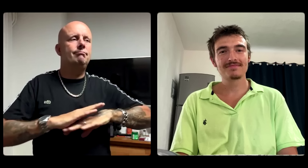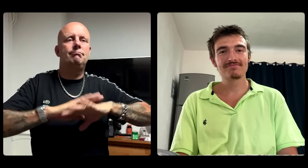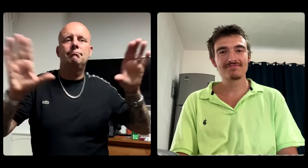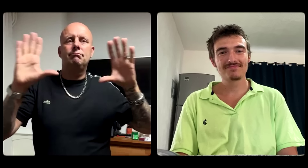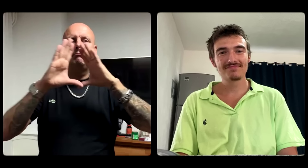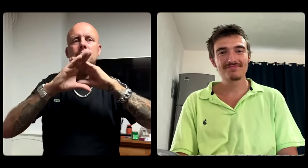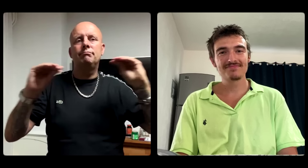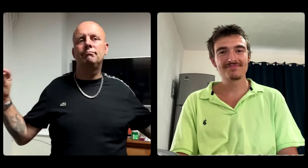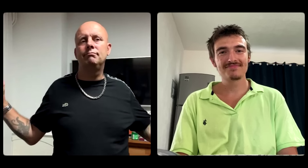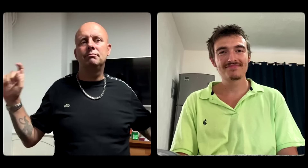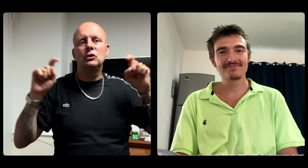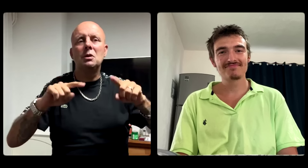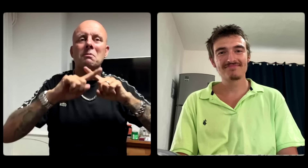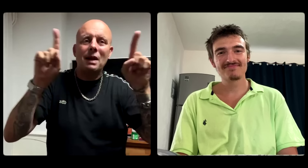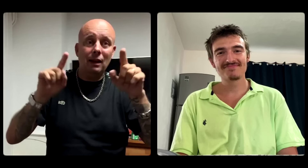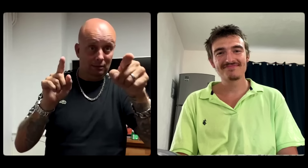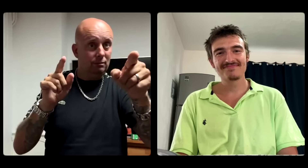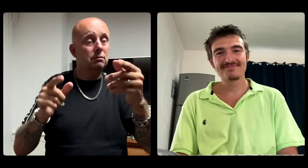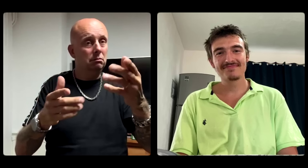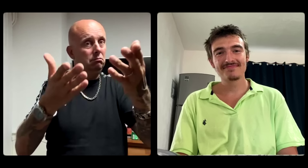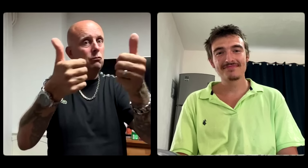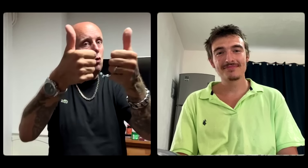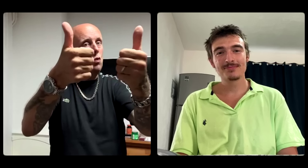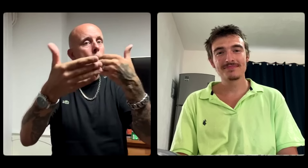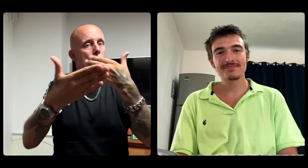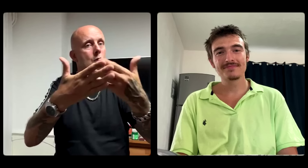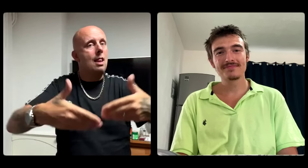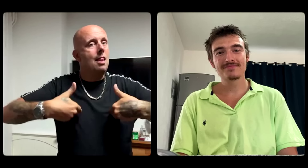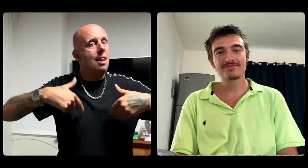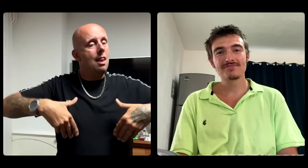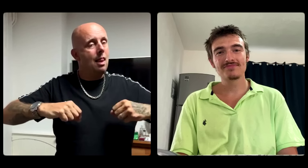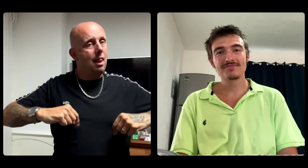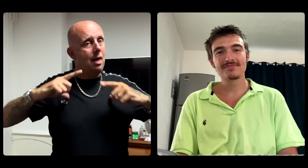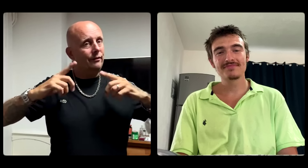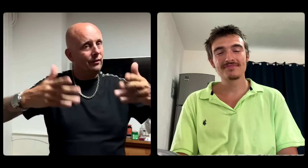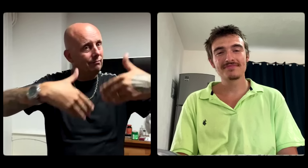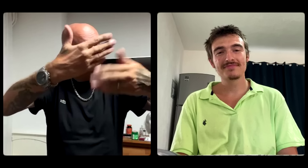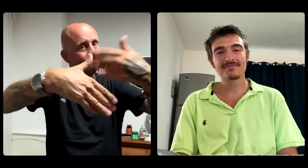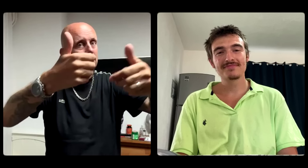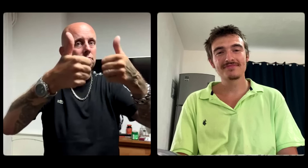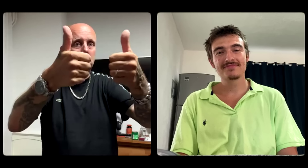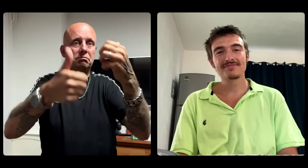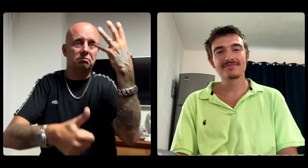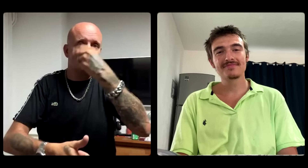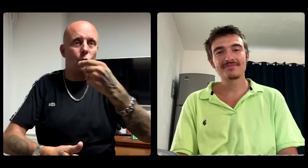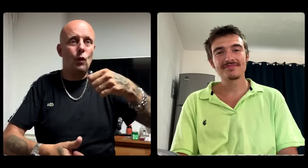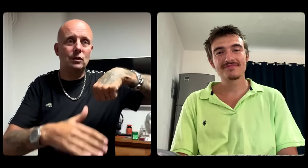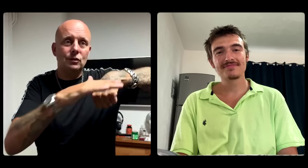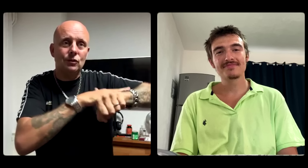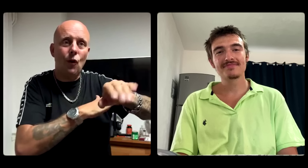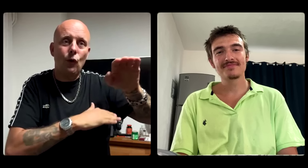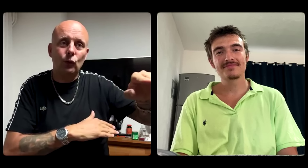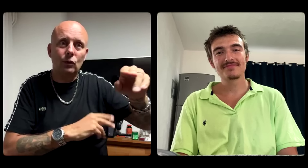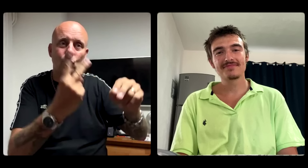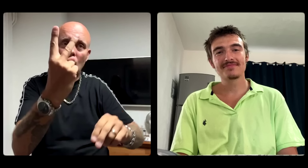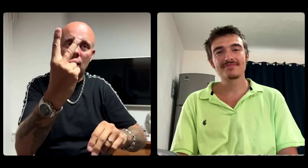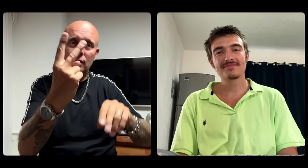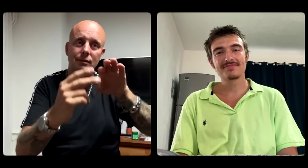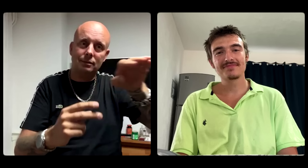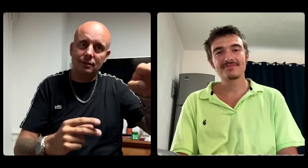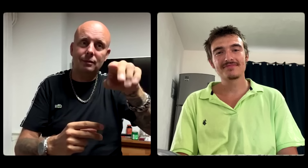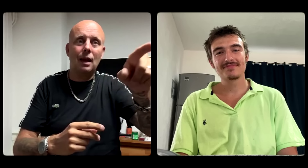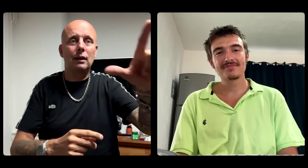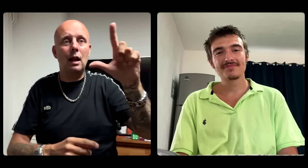je, voor mij. Dus ik moet jou gewoon goed kennen, zodat ik weet dat jouw hygiëne goed is. Nou, ja, over het algemeen heb ik het, hè. Ja.